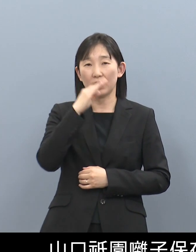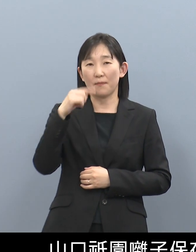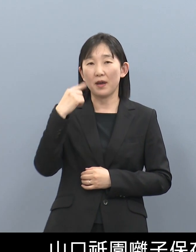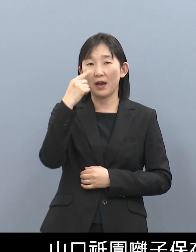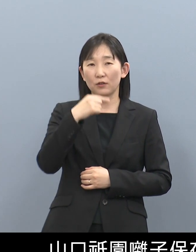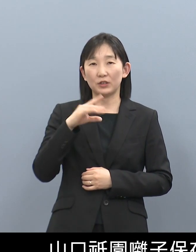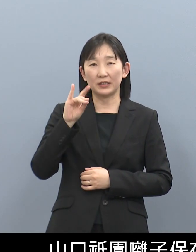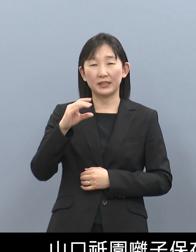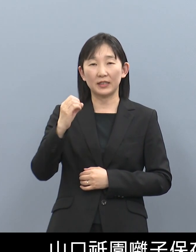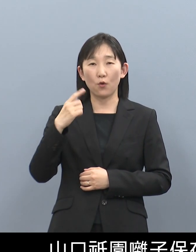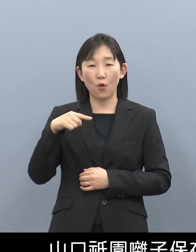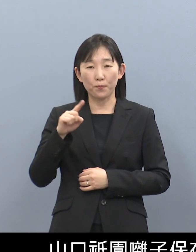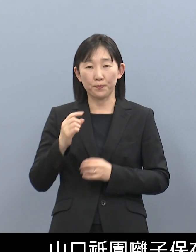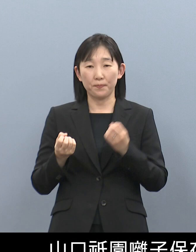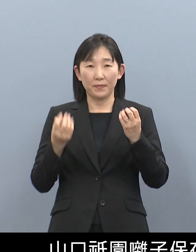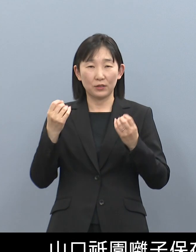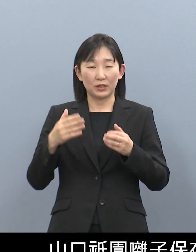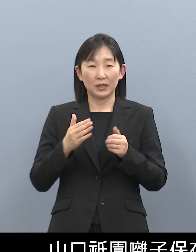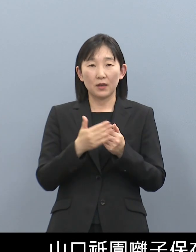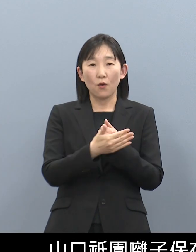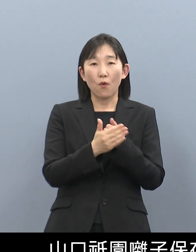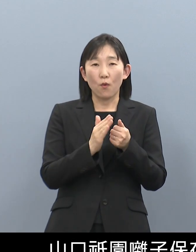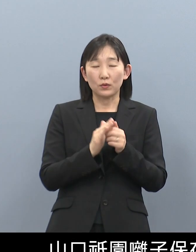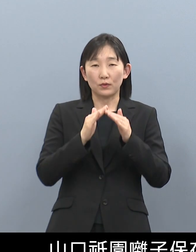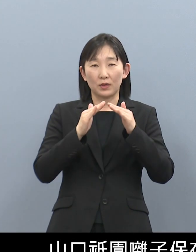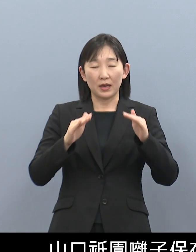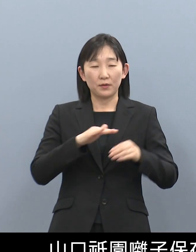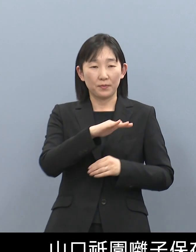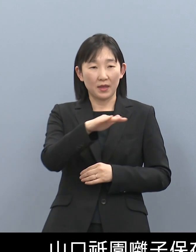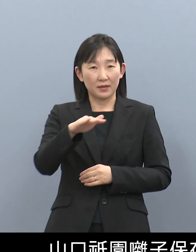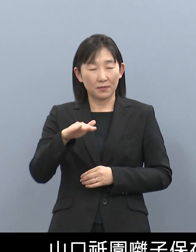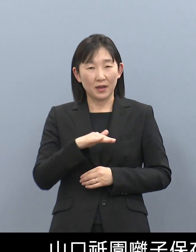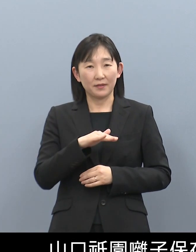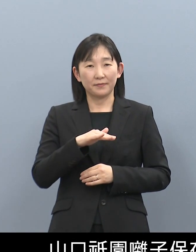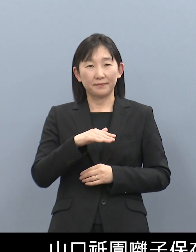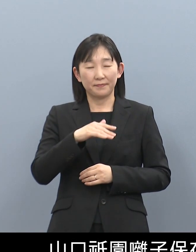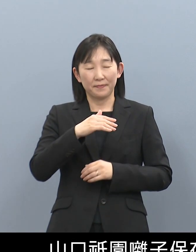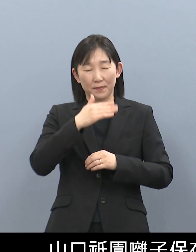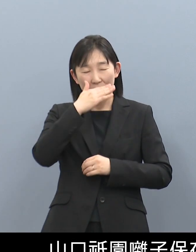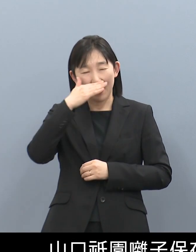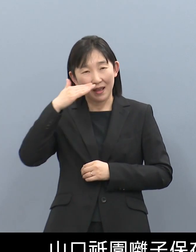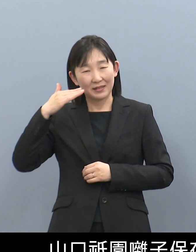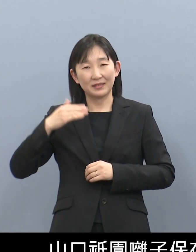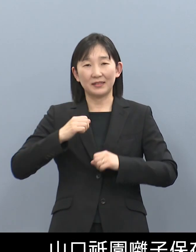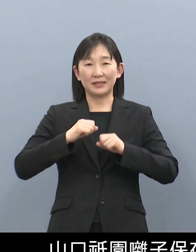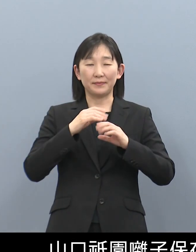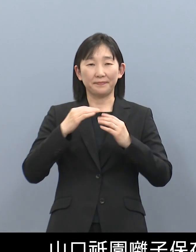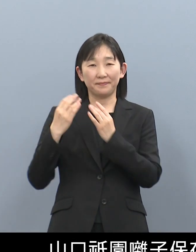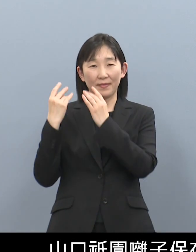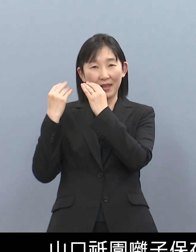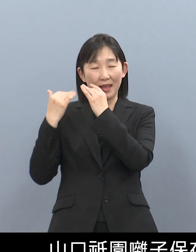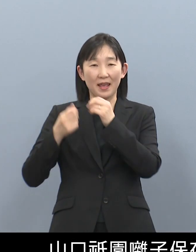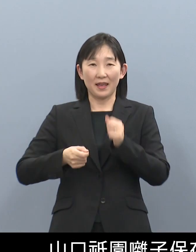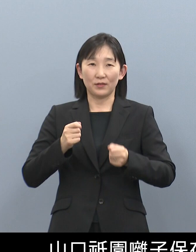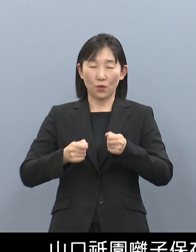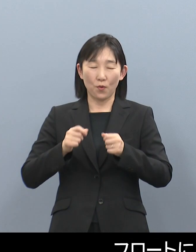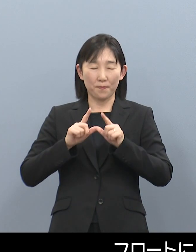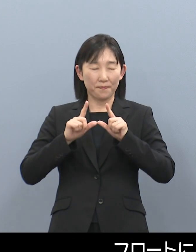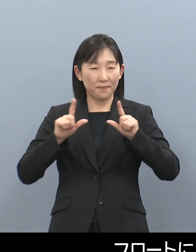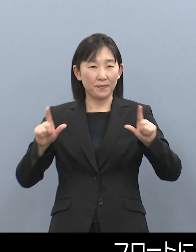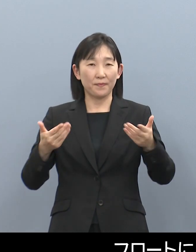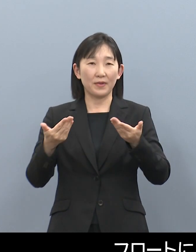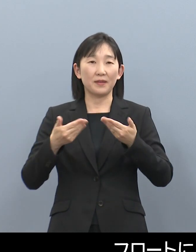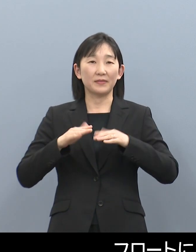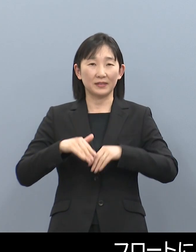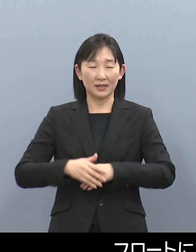祭林保存会の皆様による大変素晴らしい生演奏をご披露いただいたところでございます。